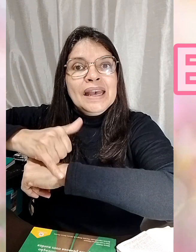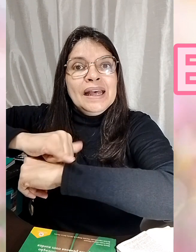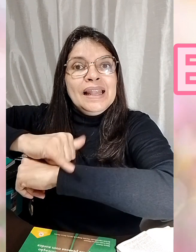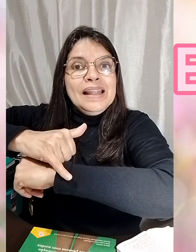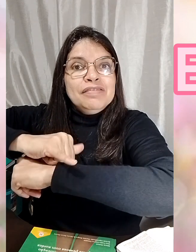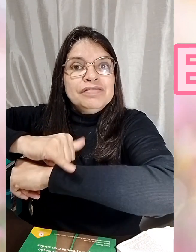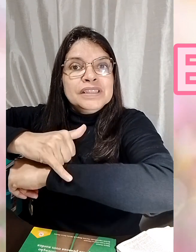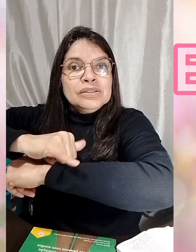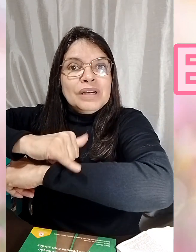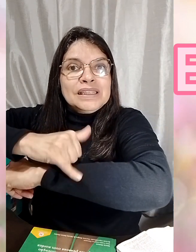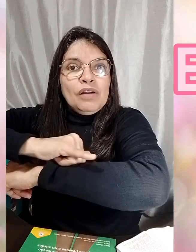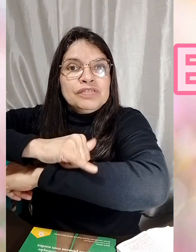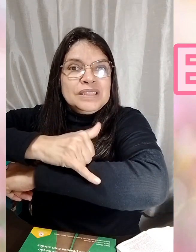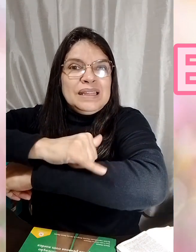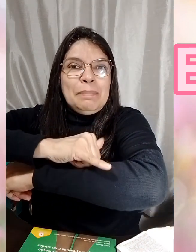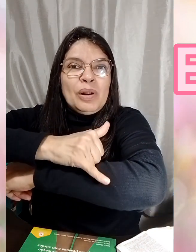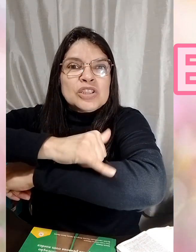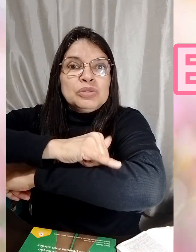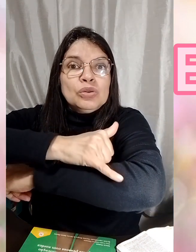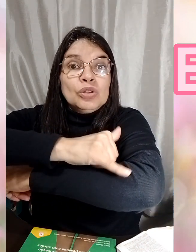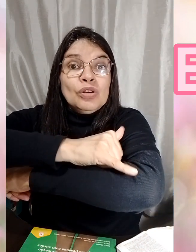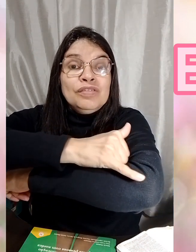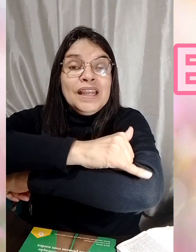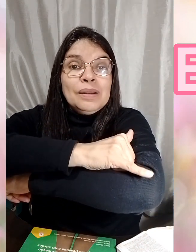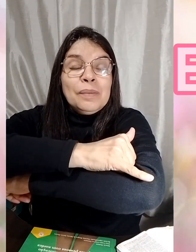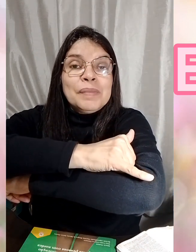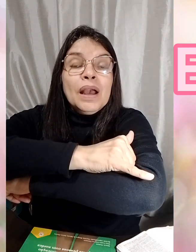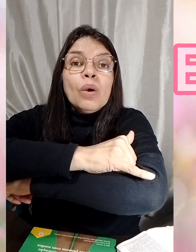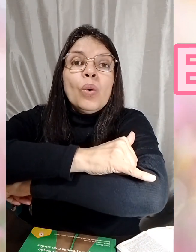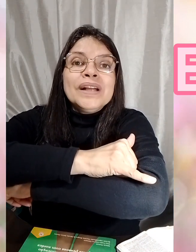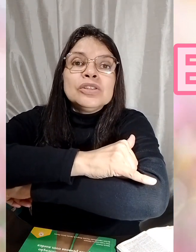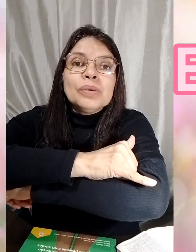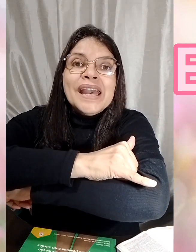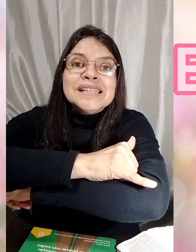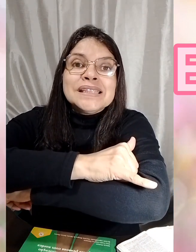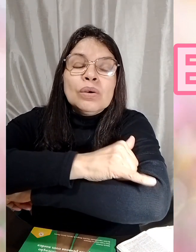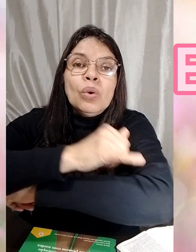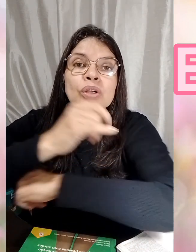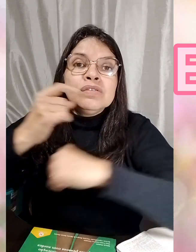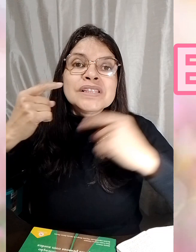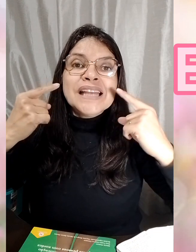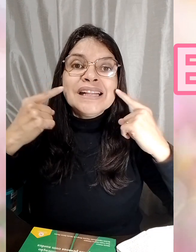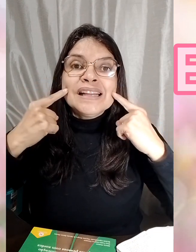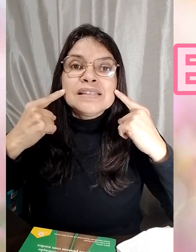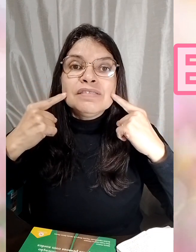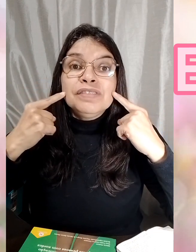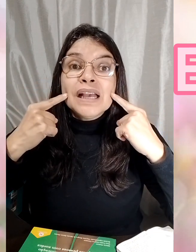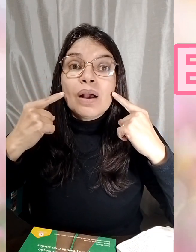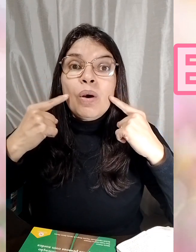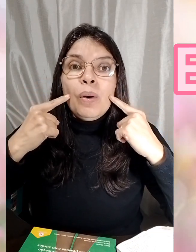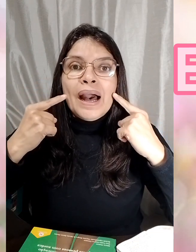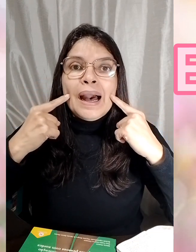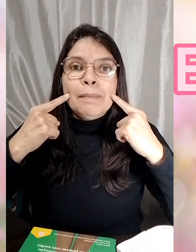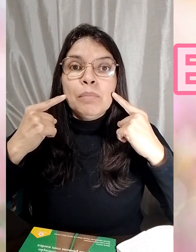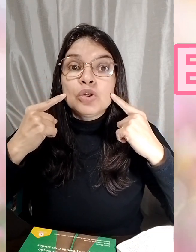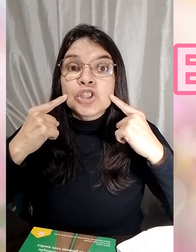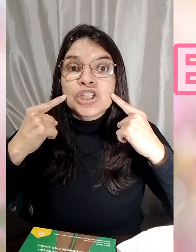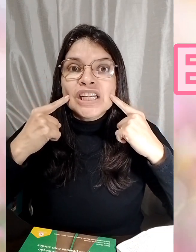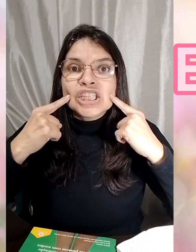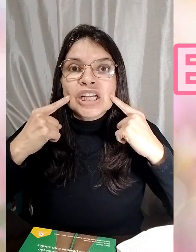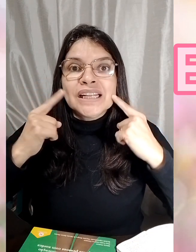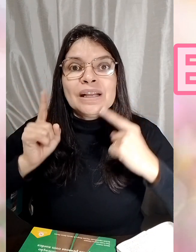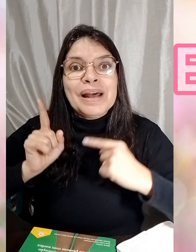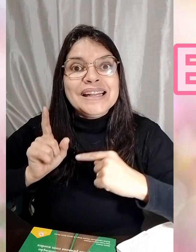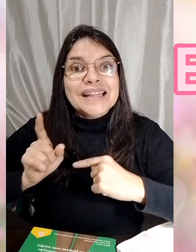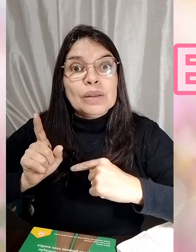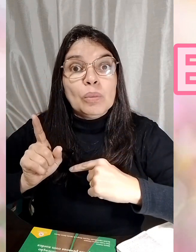vai levando até próximo do cotovelo. Quanto é esse gordo? Você intensifica com a